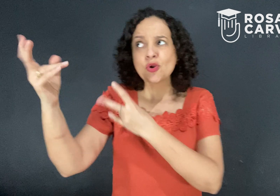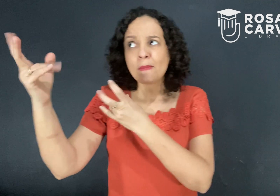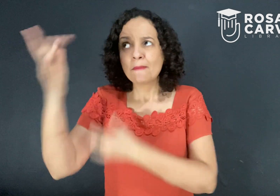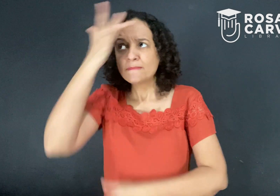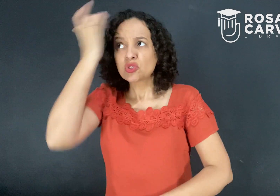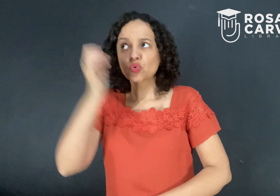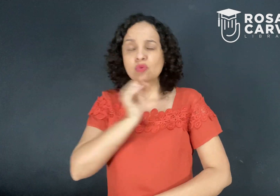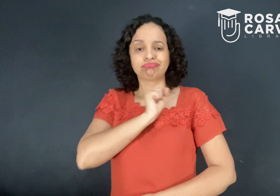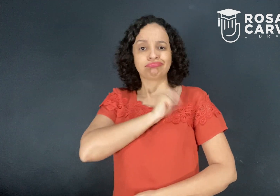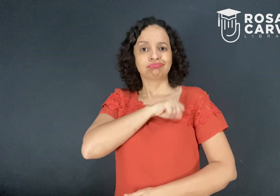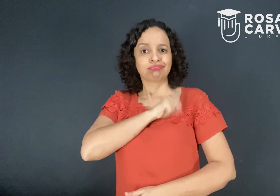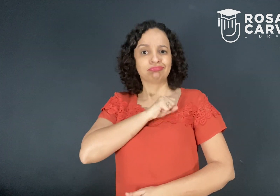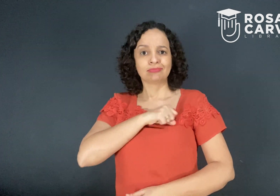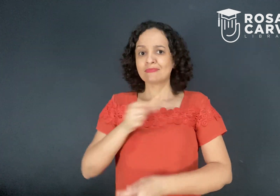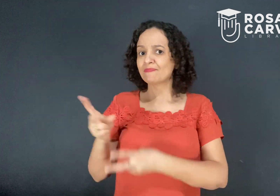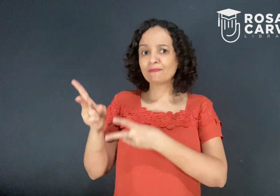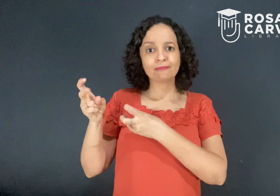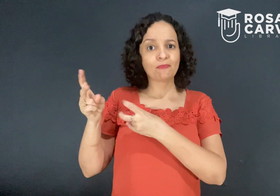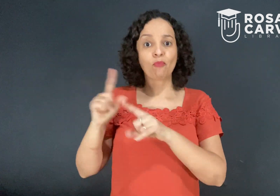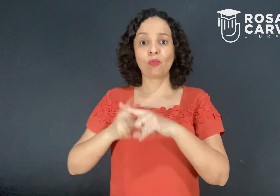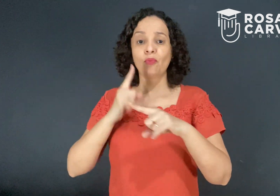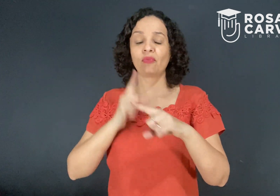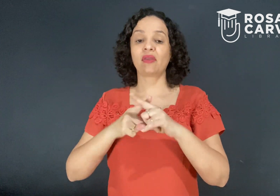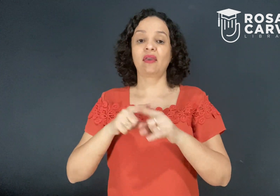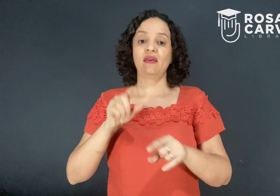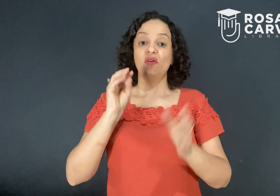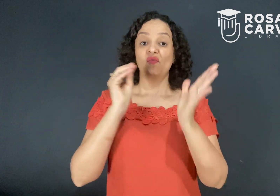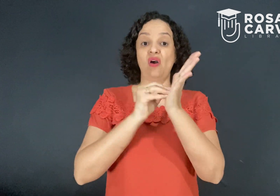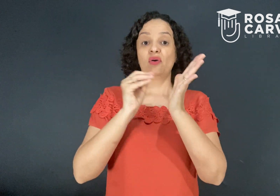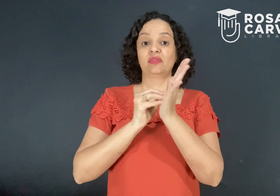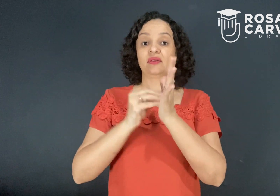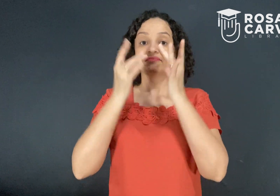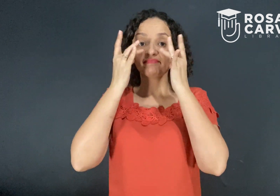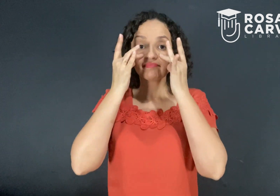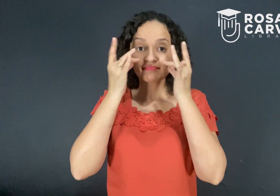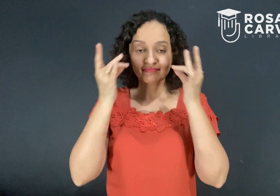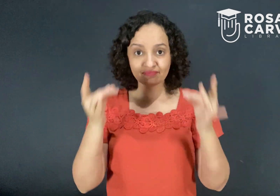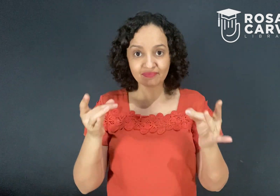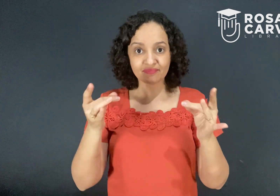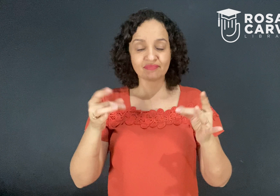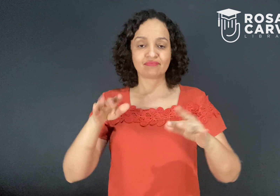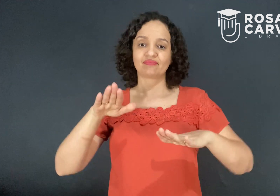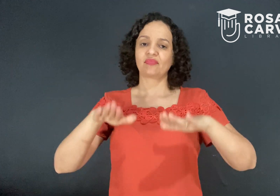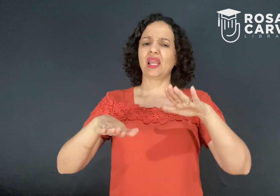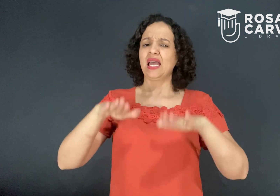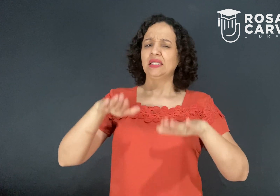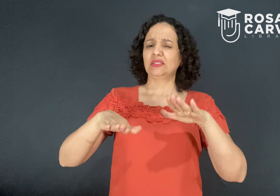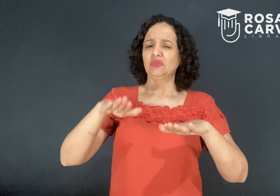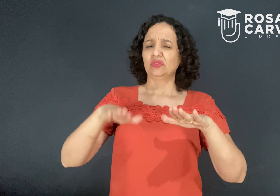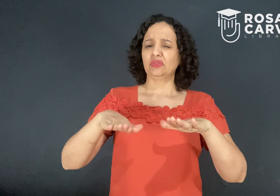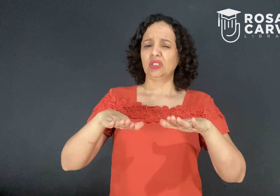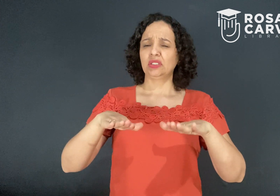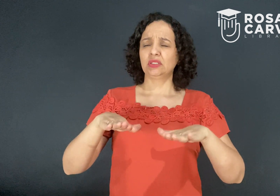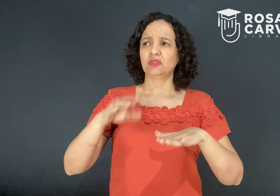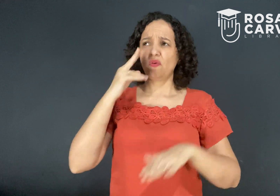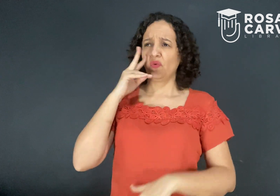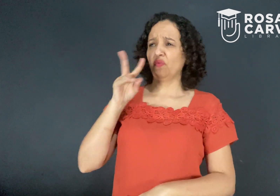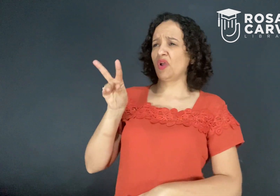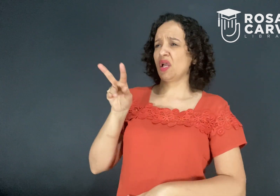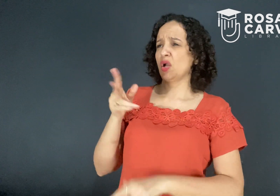maldade do outro devido à falta de atenção. Muitas vezes interpretam